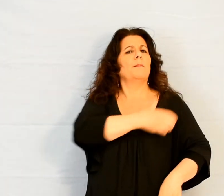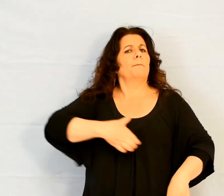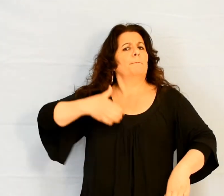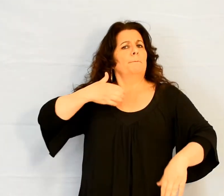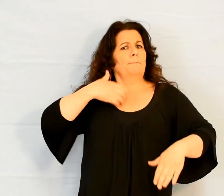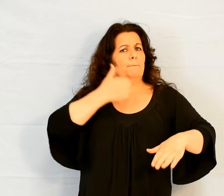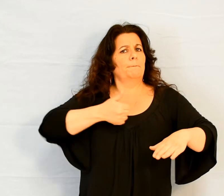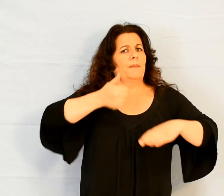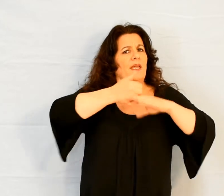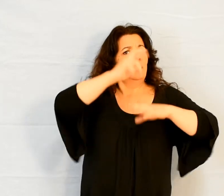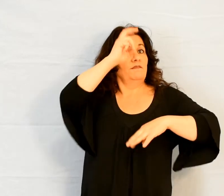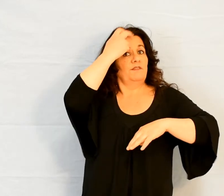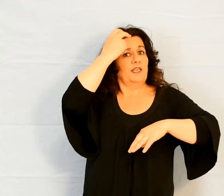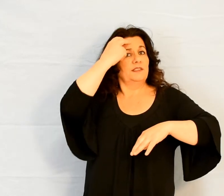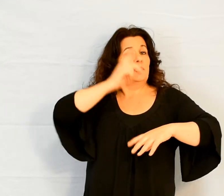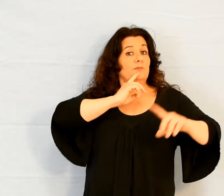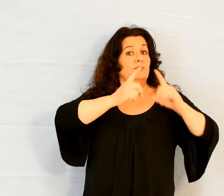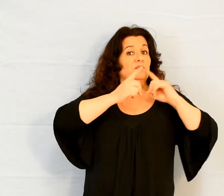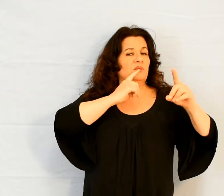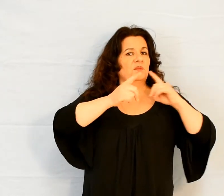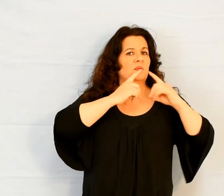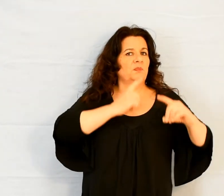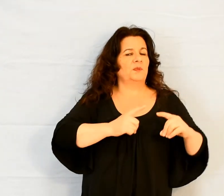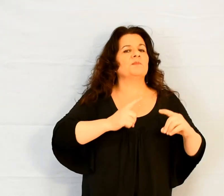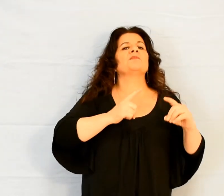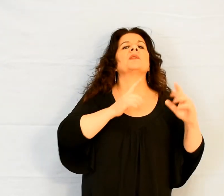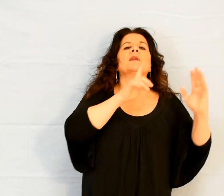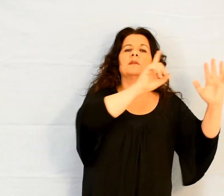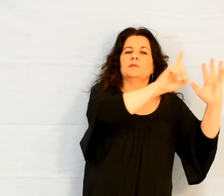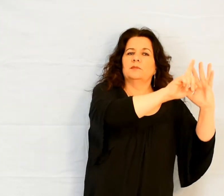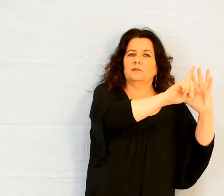les pharisiens, arrive à cet endroit.